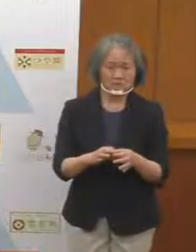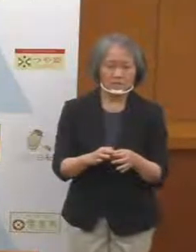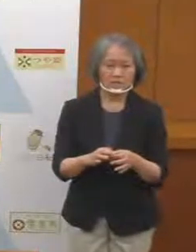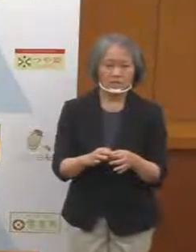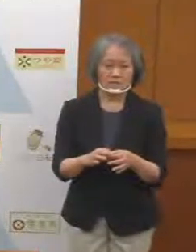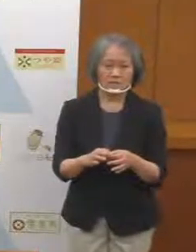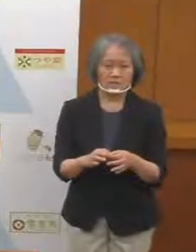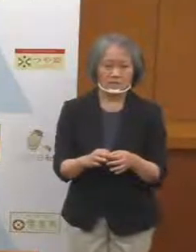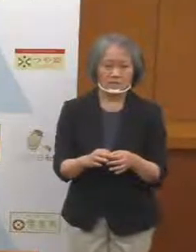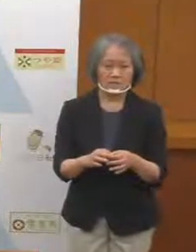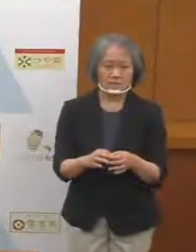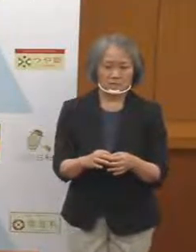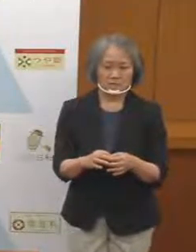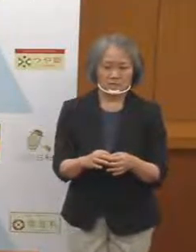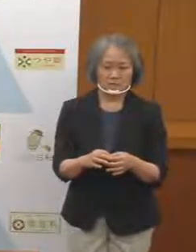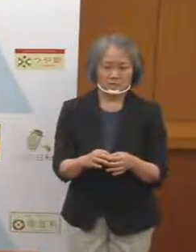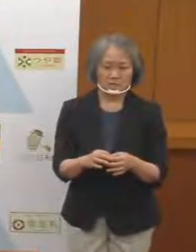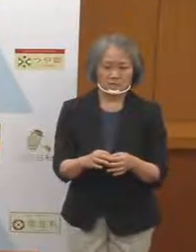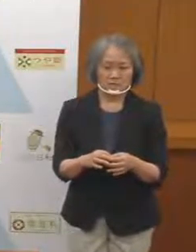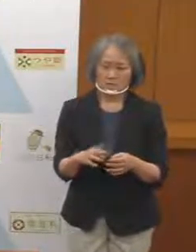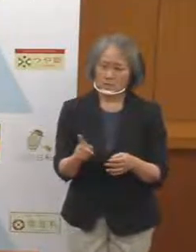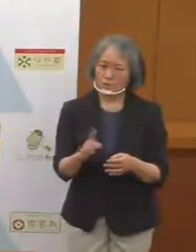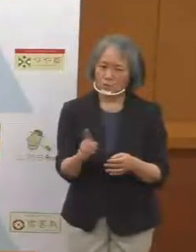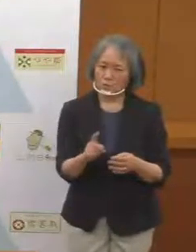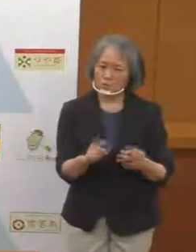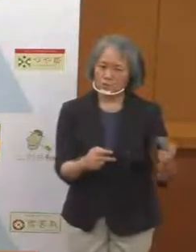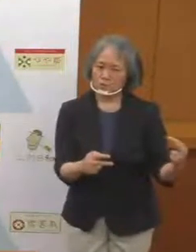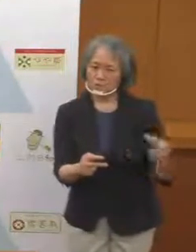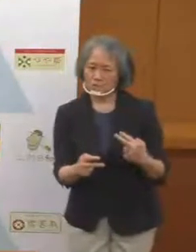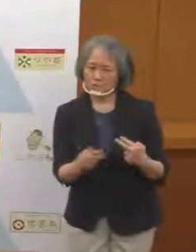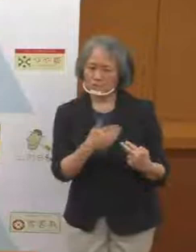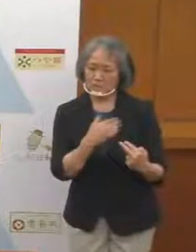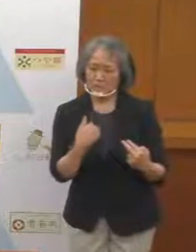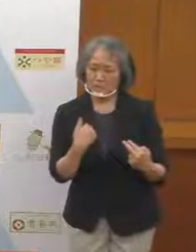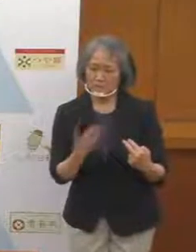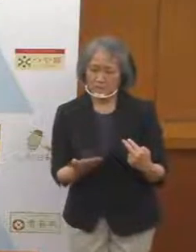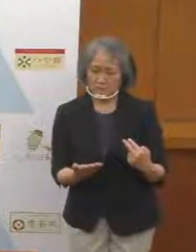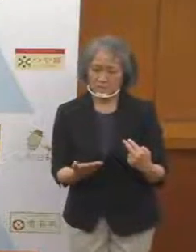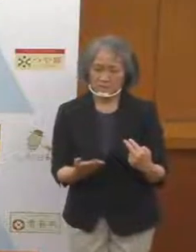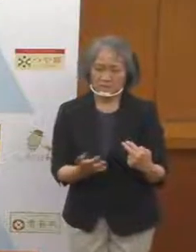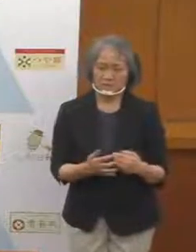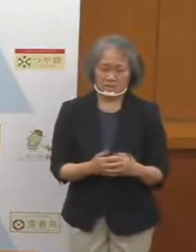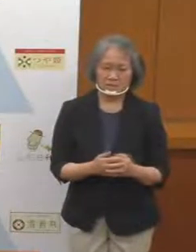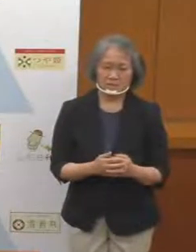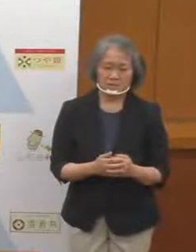間藤いうふうにあの受け止められたのか